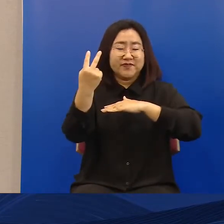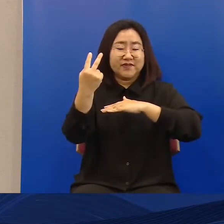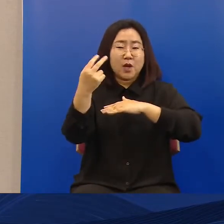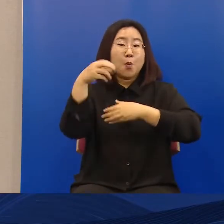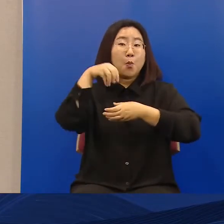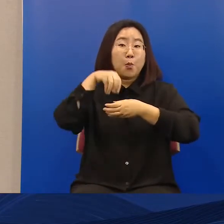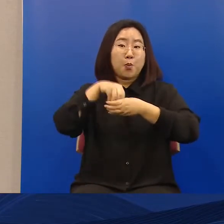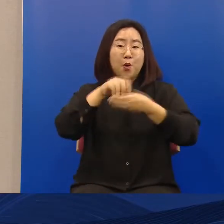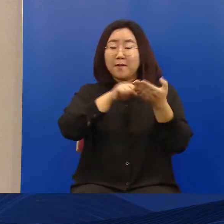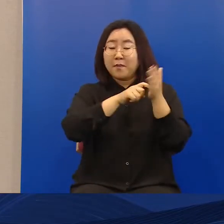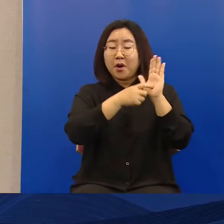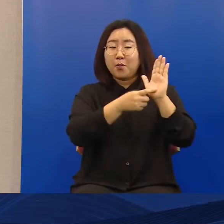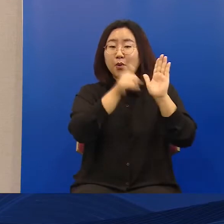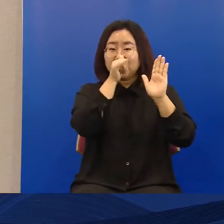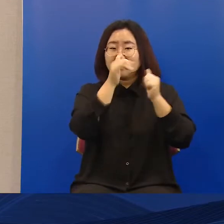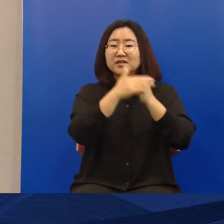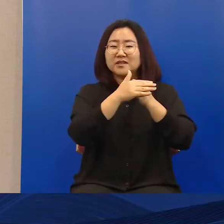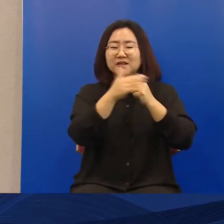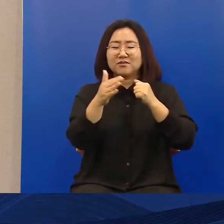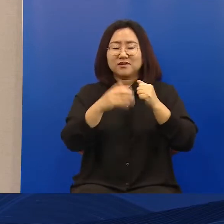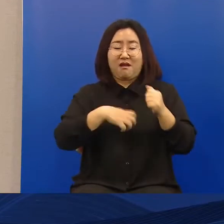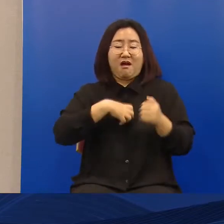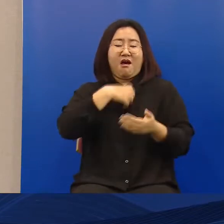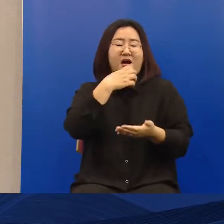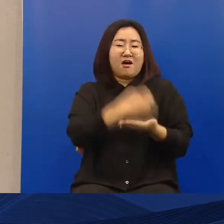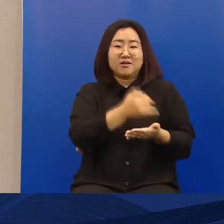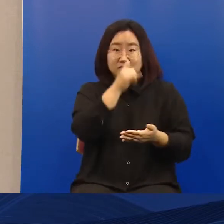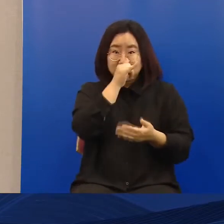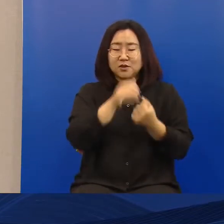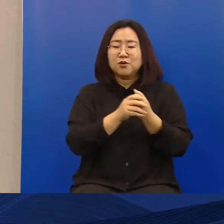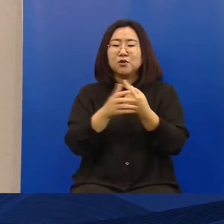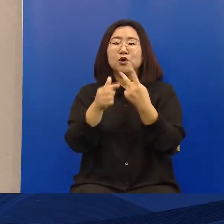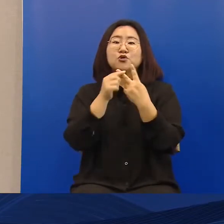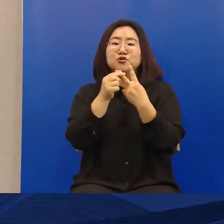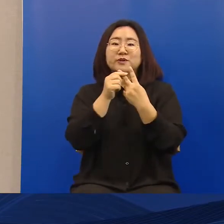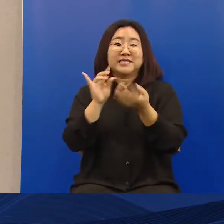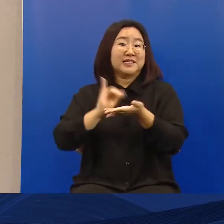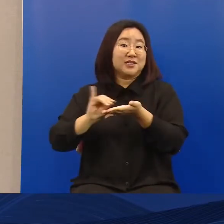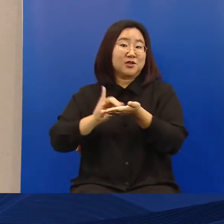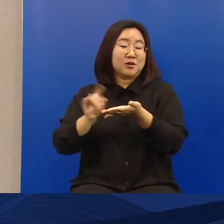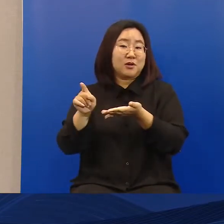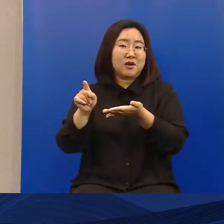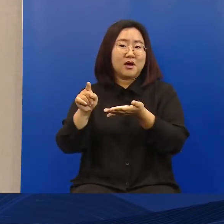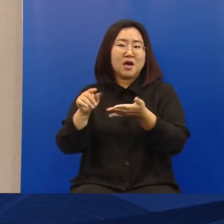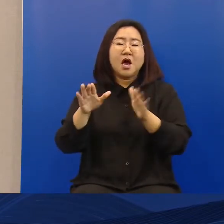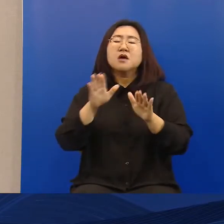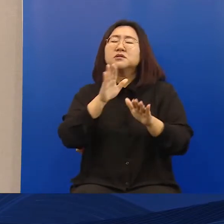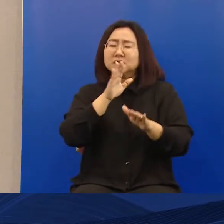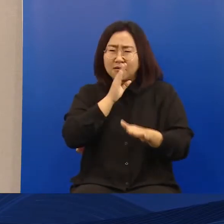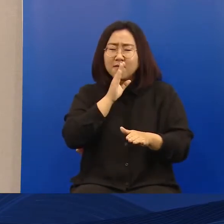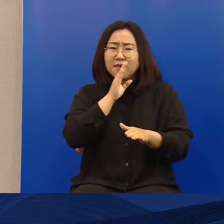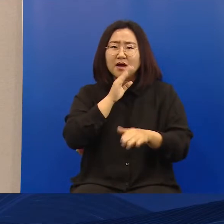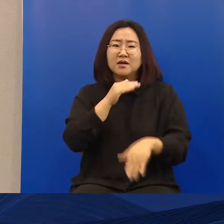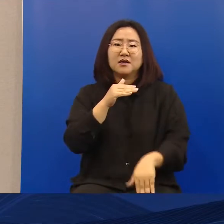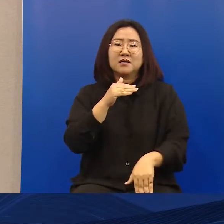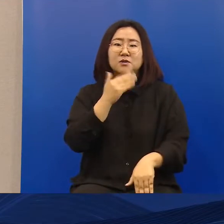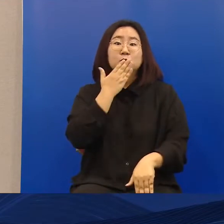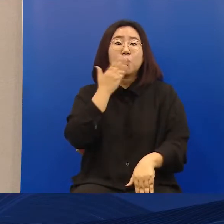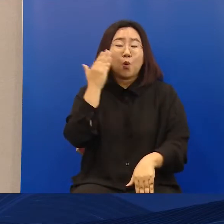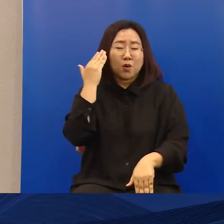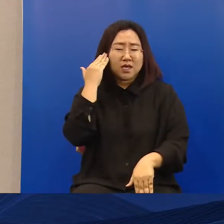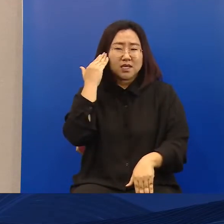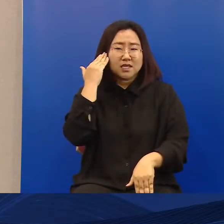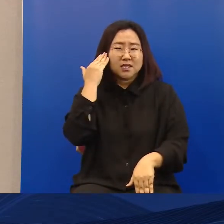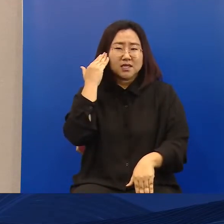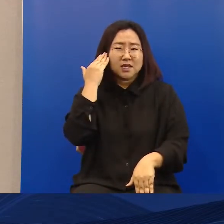비전까지 제시를 해주셔서 가슴이 벅찼고, 우리 안영애 박사님께서 실질적인